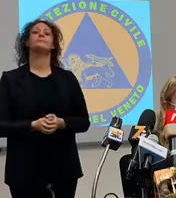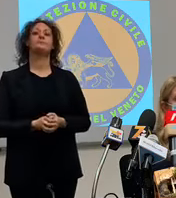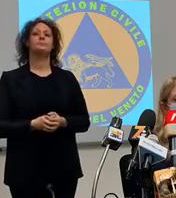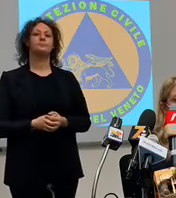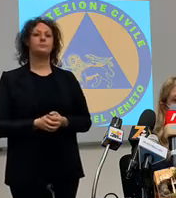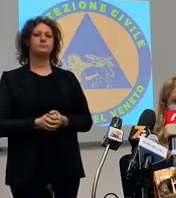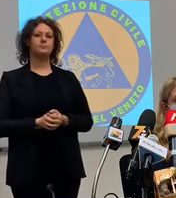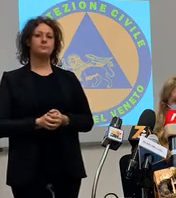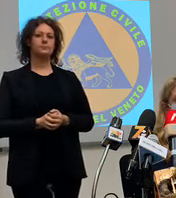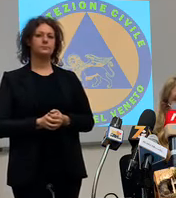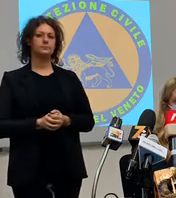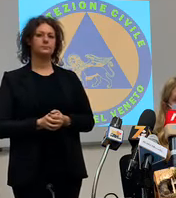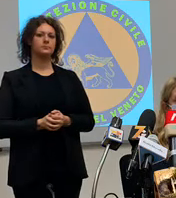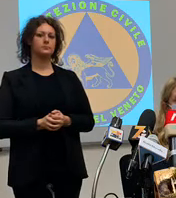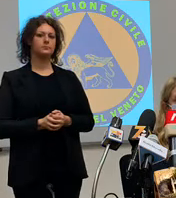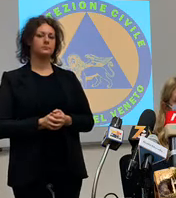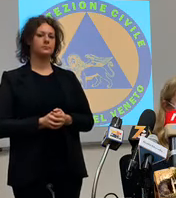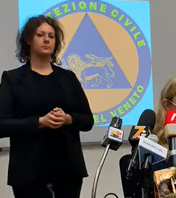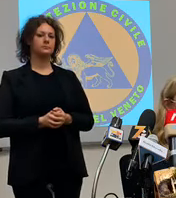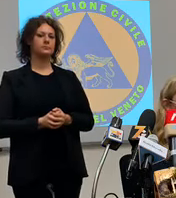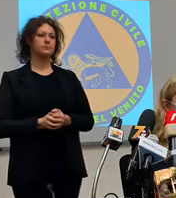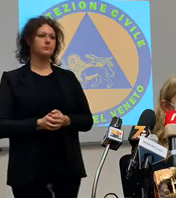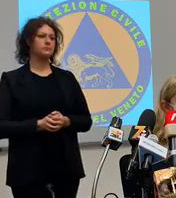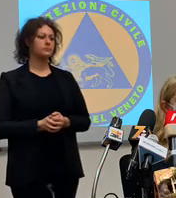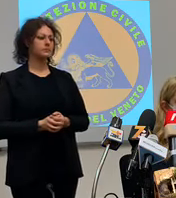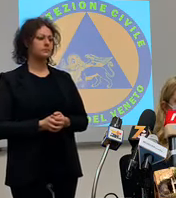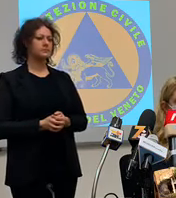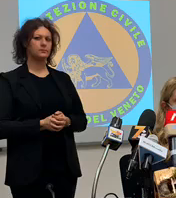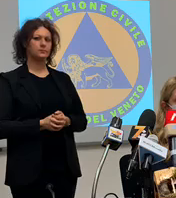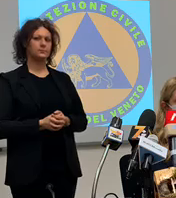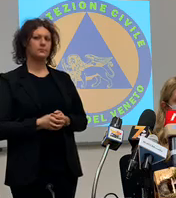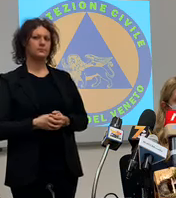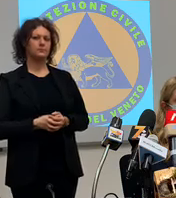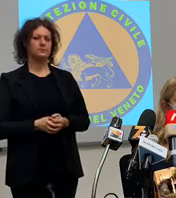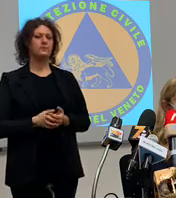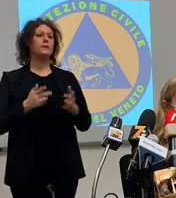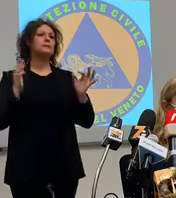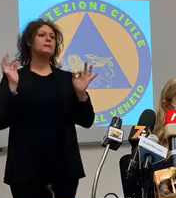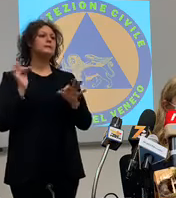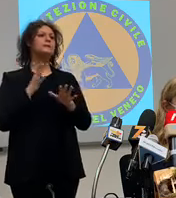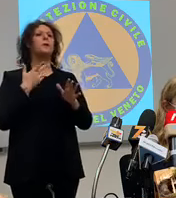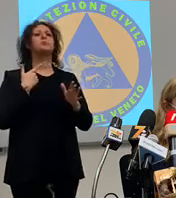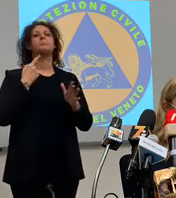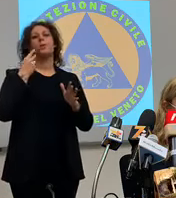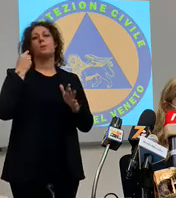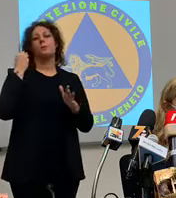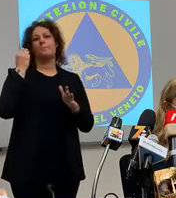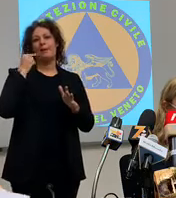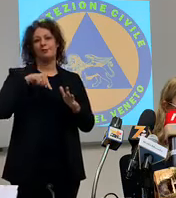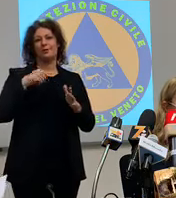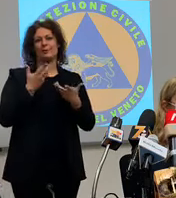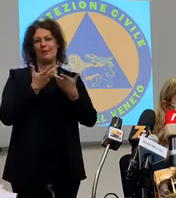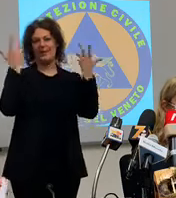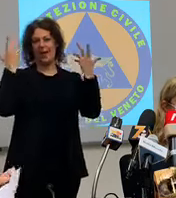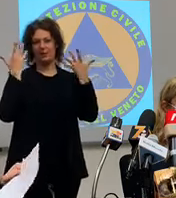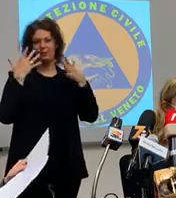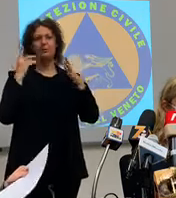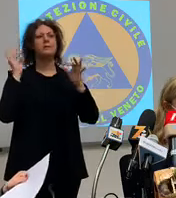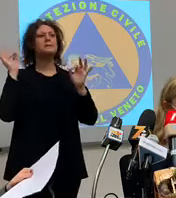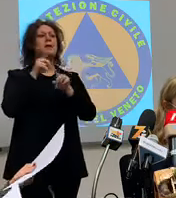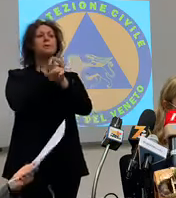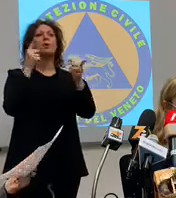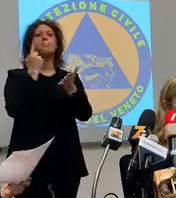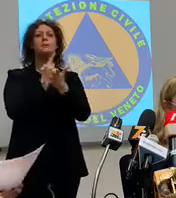avere No mi sembra che questo sia più che esaustivo poi se se i colleghi avranno richieste ancora una volta